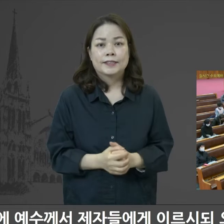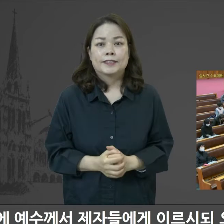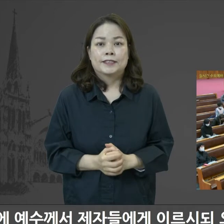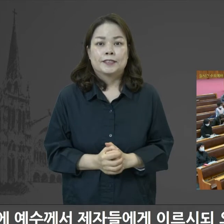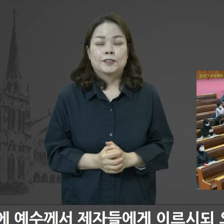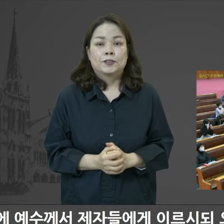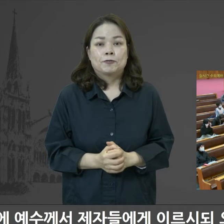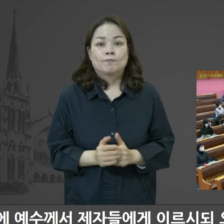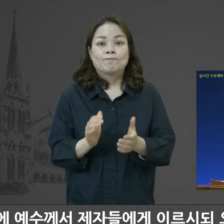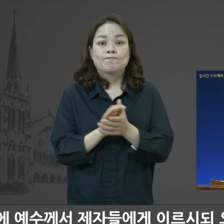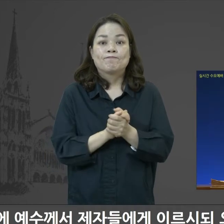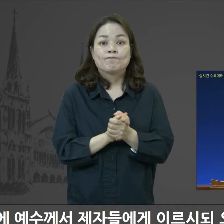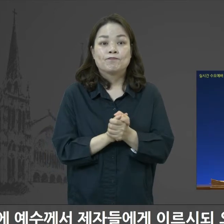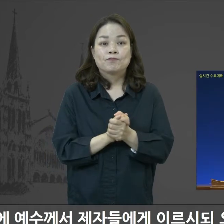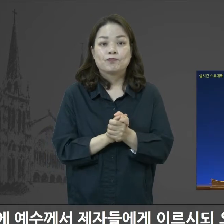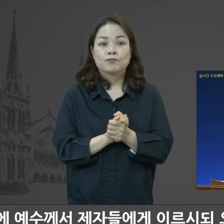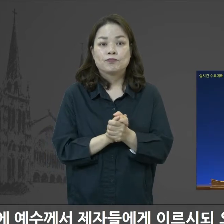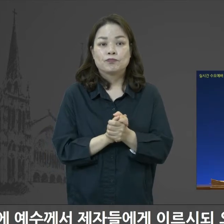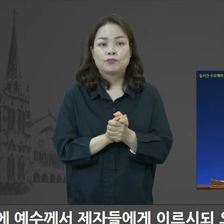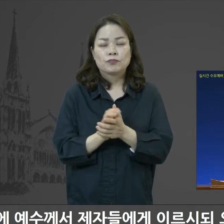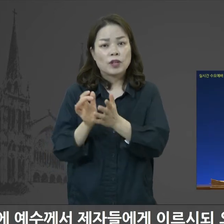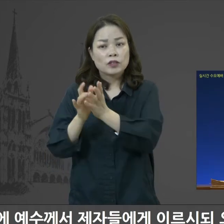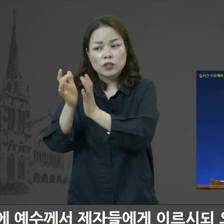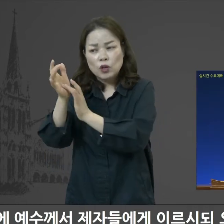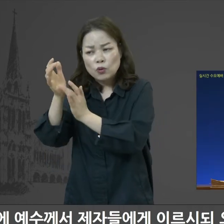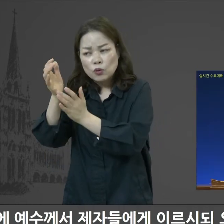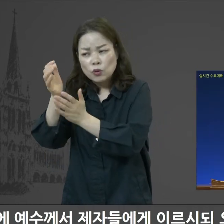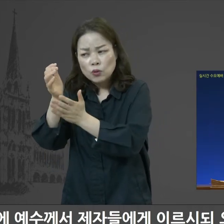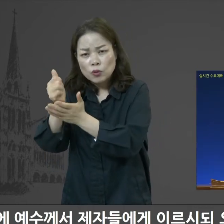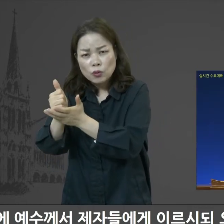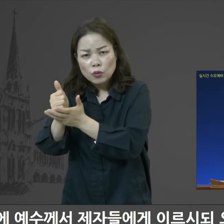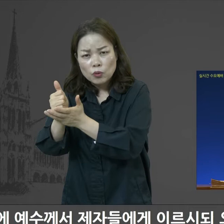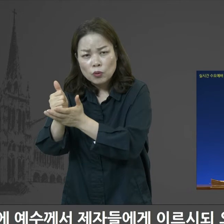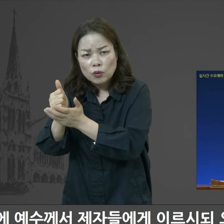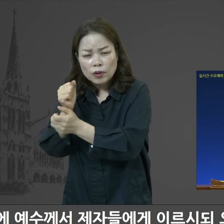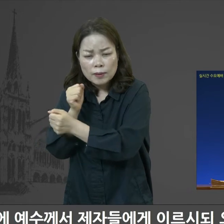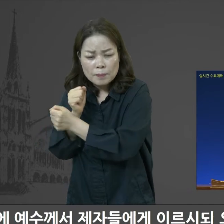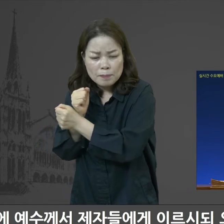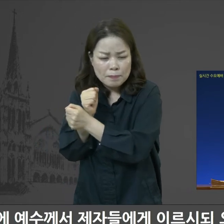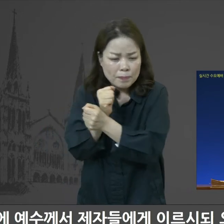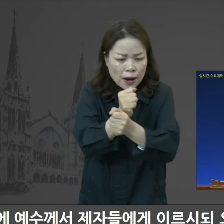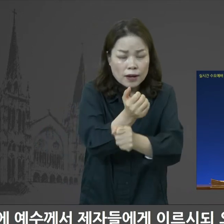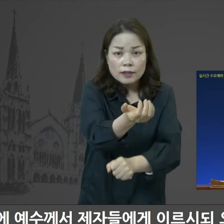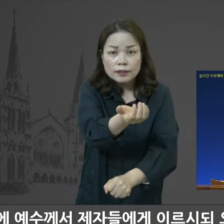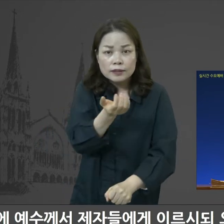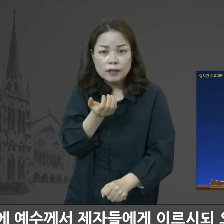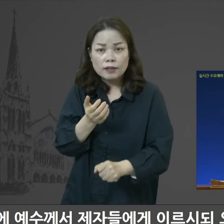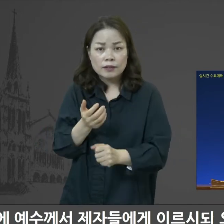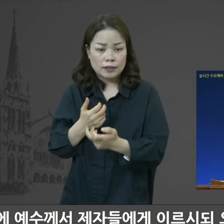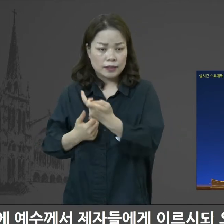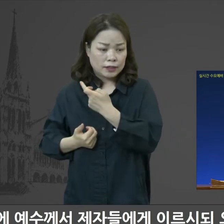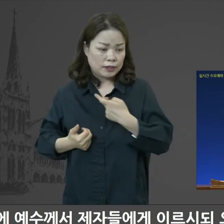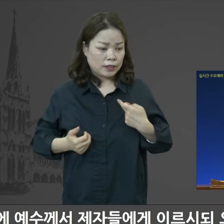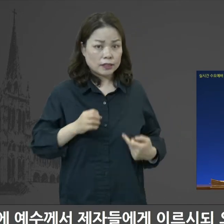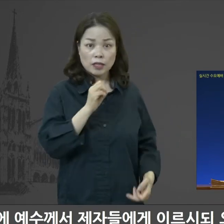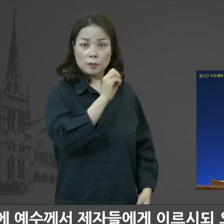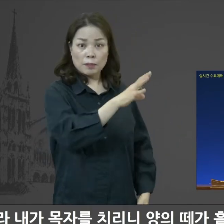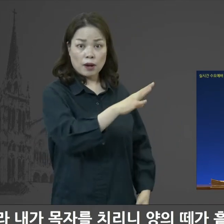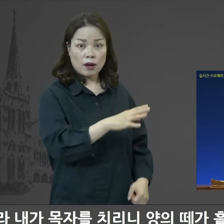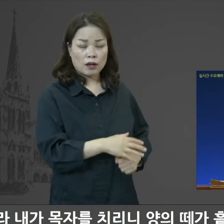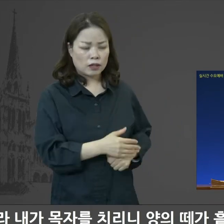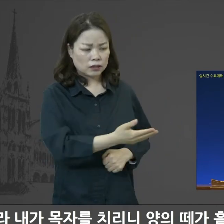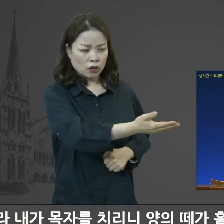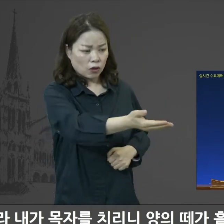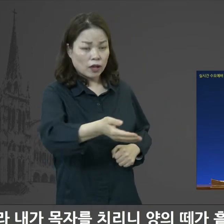하였느니라. 아멘. 예수님께서 체포와 고난을 앞두시고 제자들에게 하신 말씀은